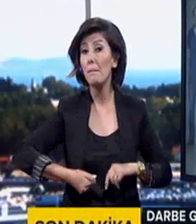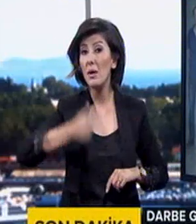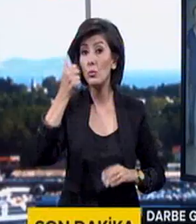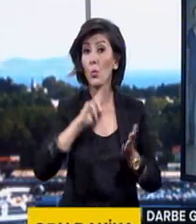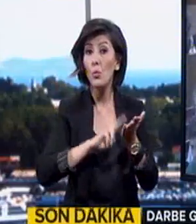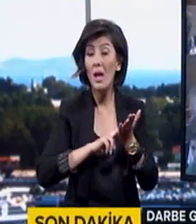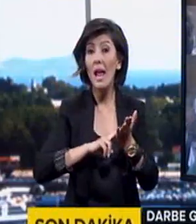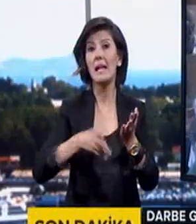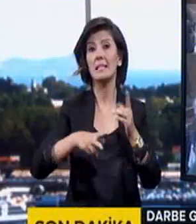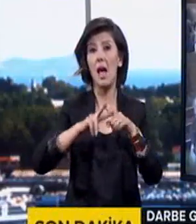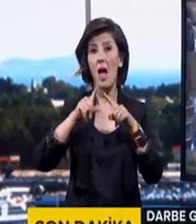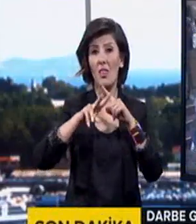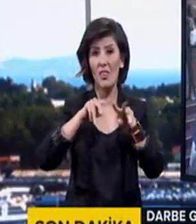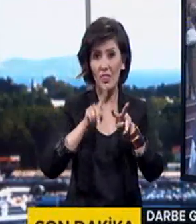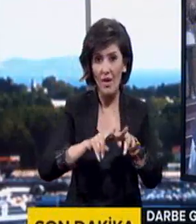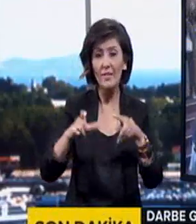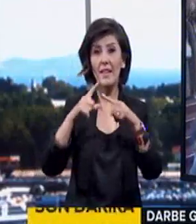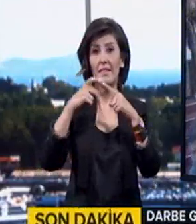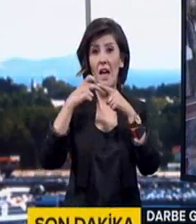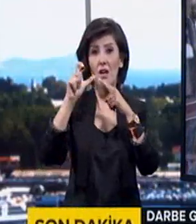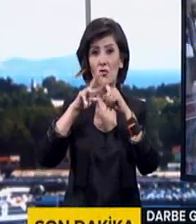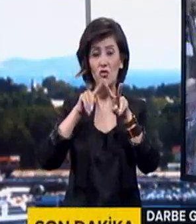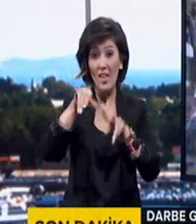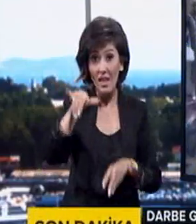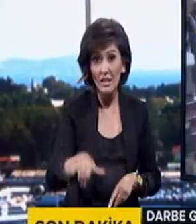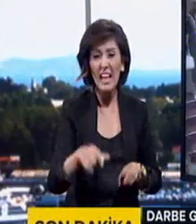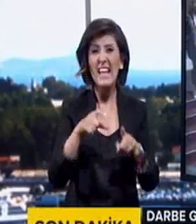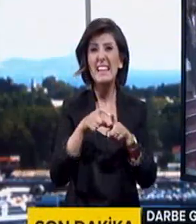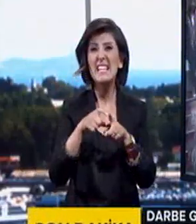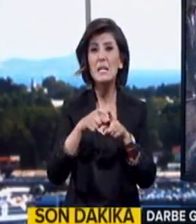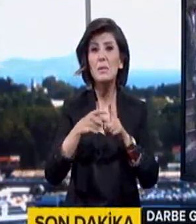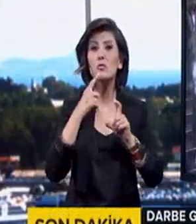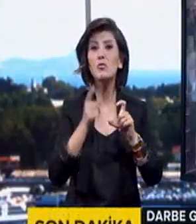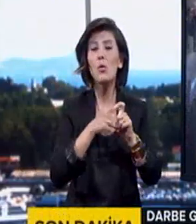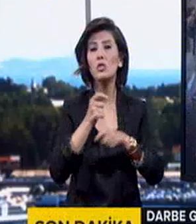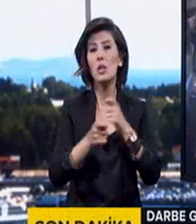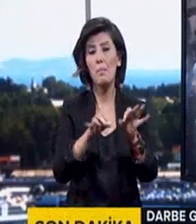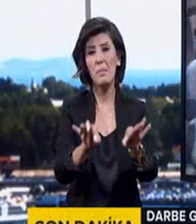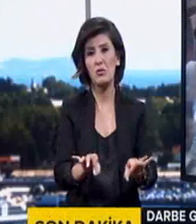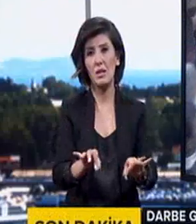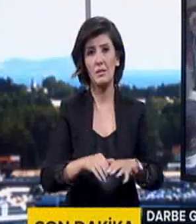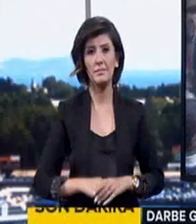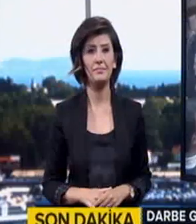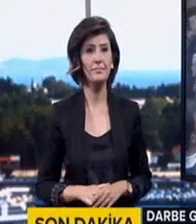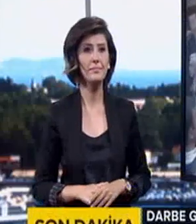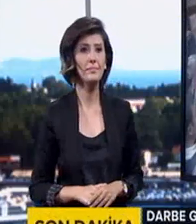Başkanlığı üyeler Alparslan Altan ve Erdal Tercan hakkında disiplin soruşturması işlemlerini de başlattı.